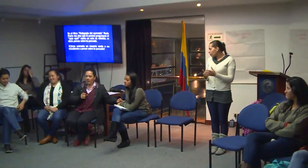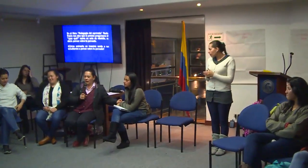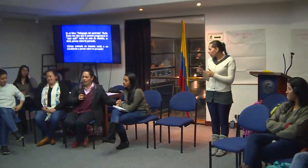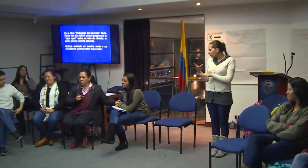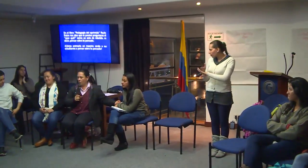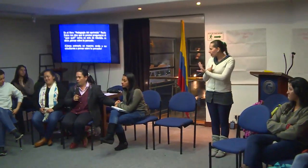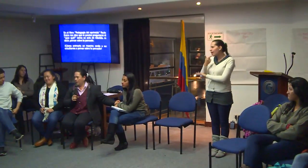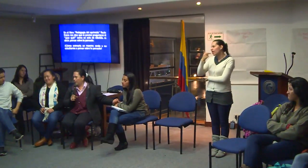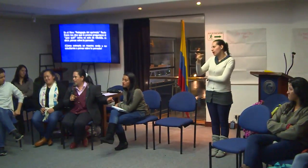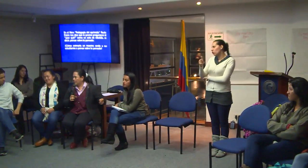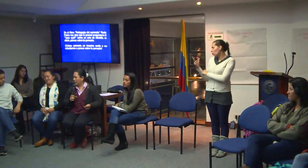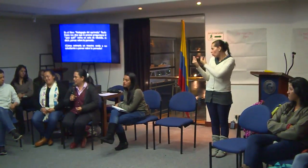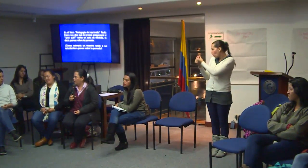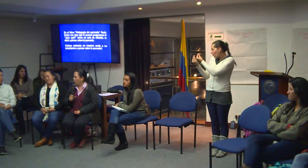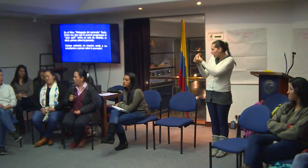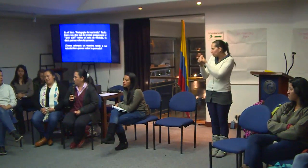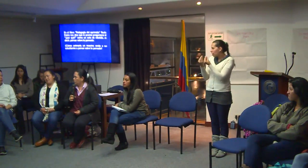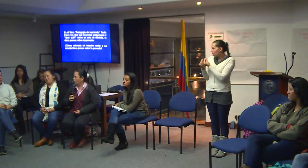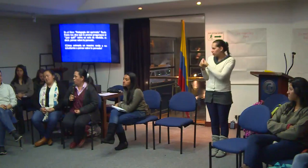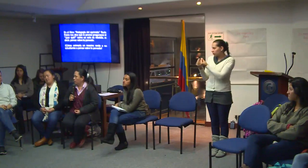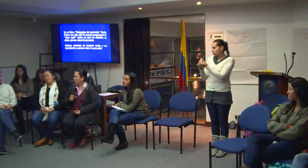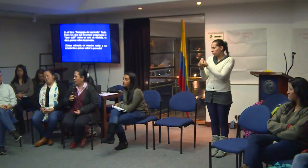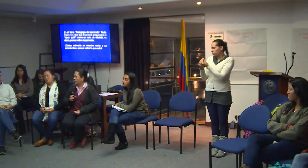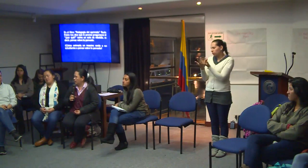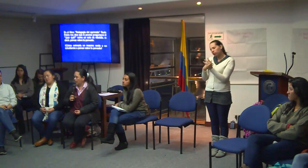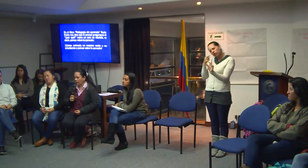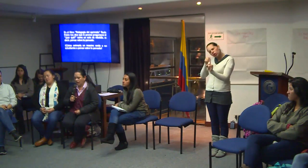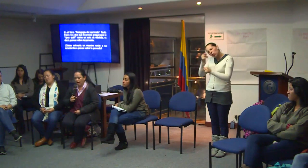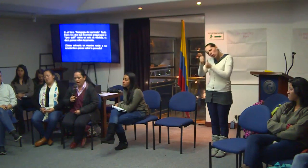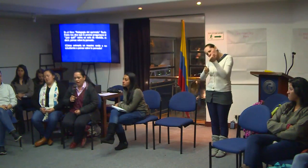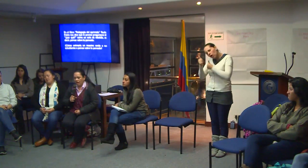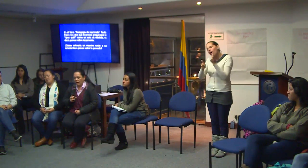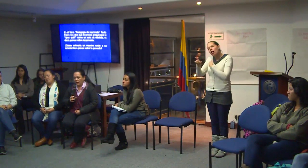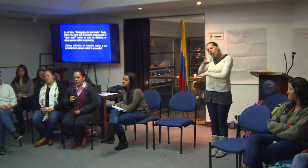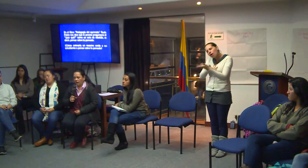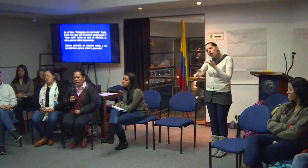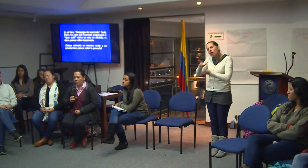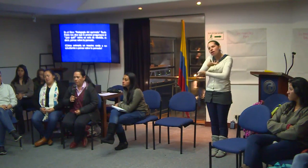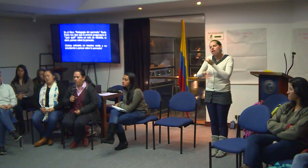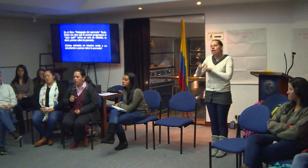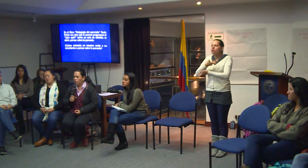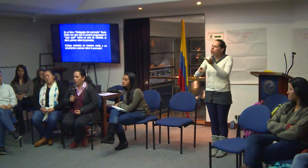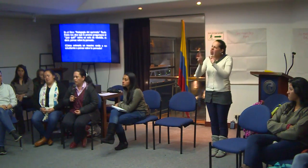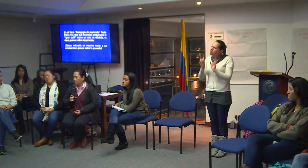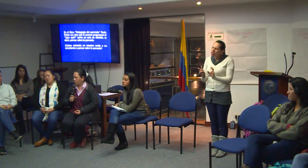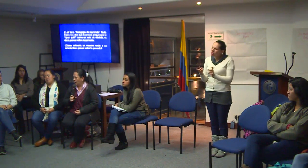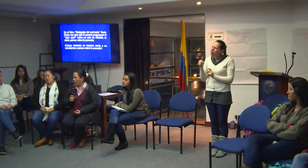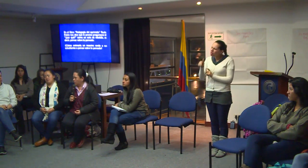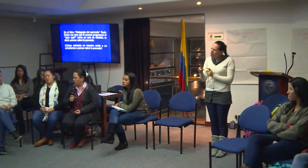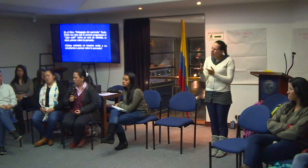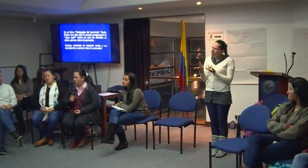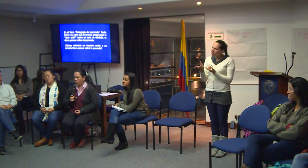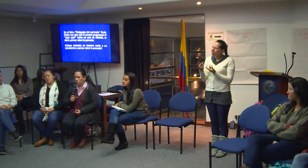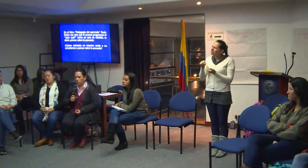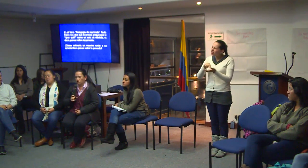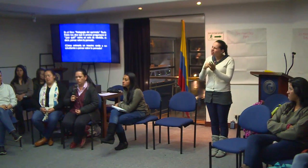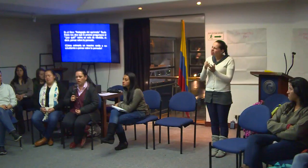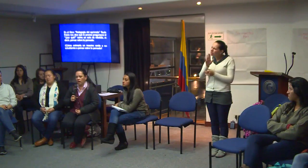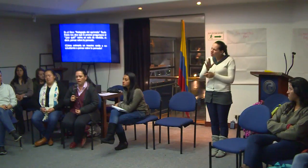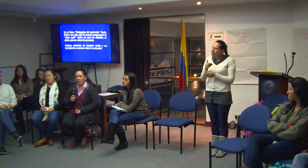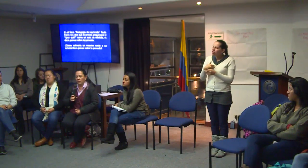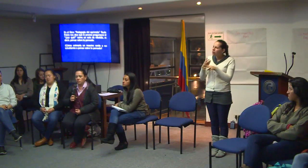decían las compañeras, la idea es que podamos conversar acerca de esa figura del ser maestro, y eso